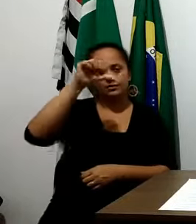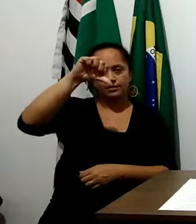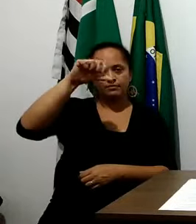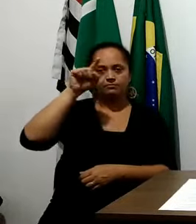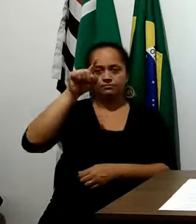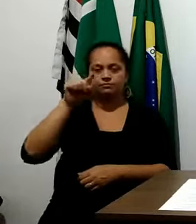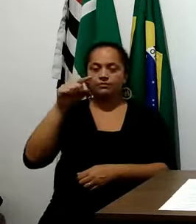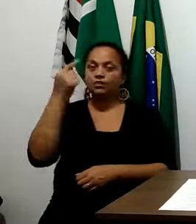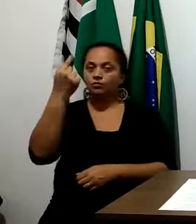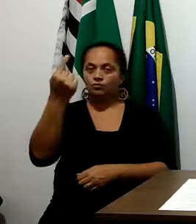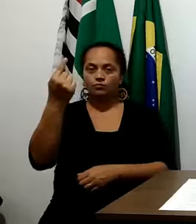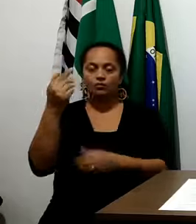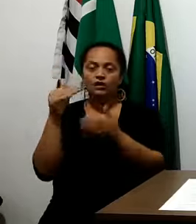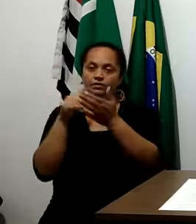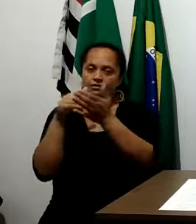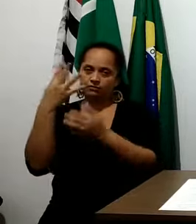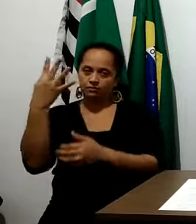versículo 1 ao 4.